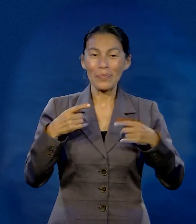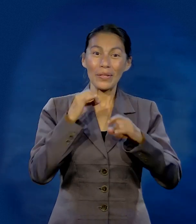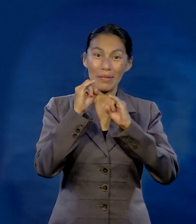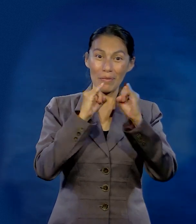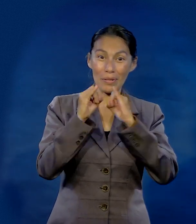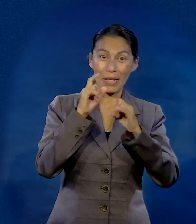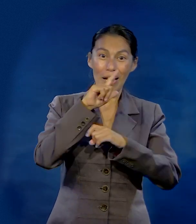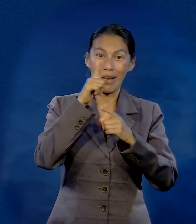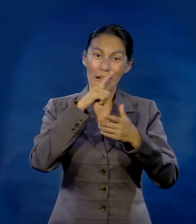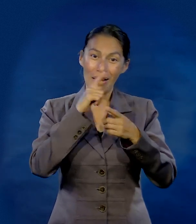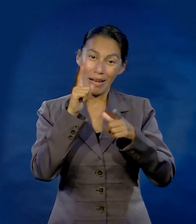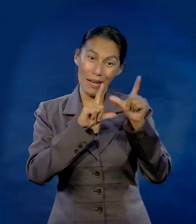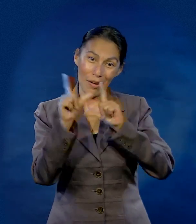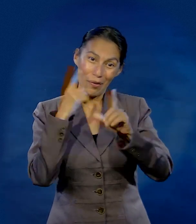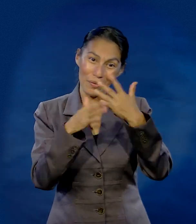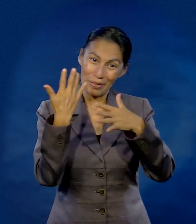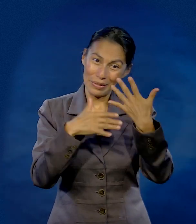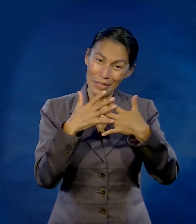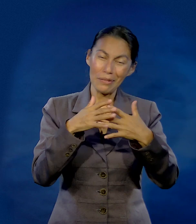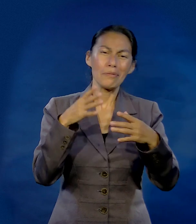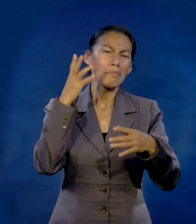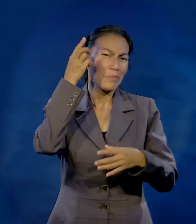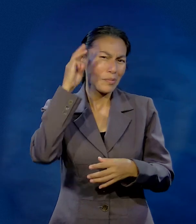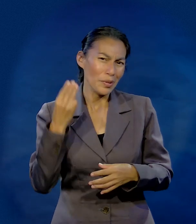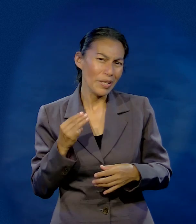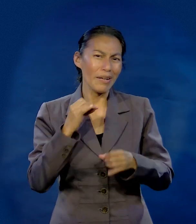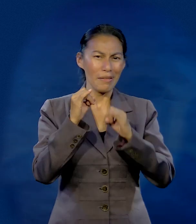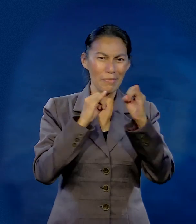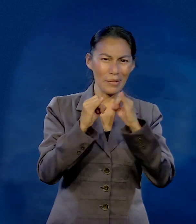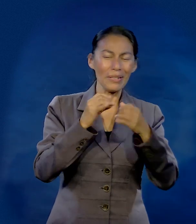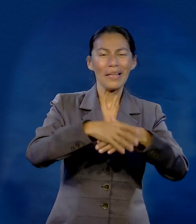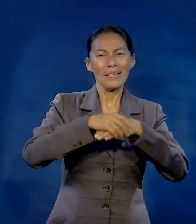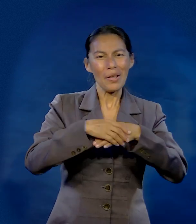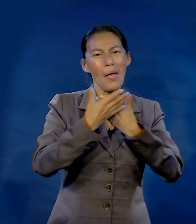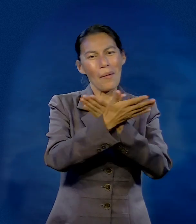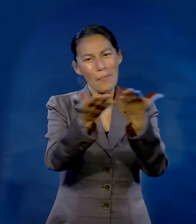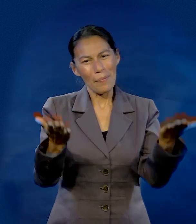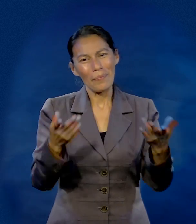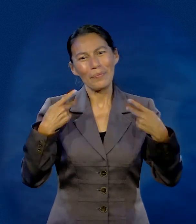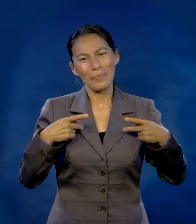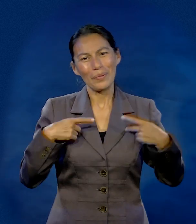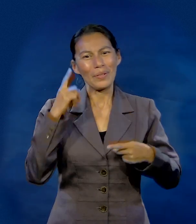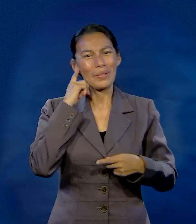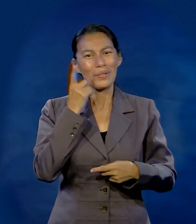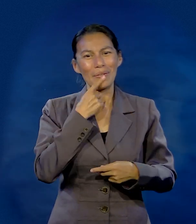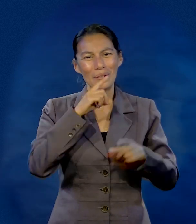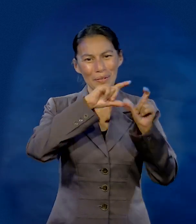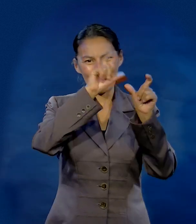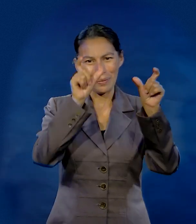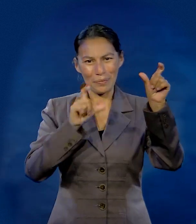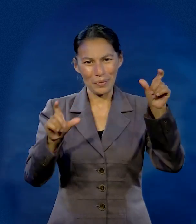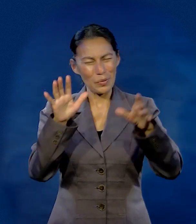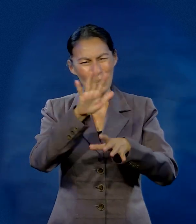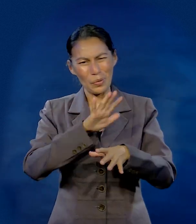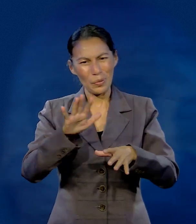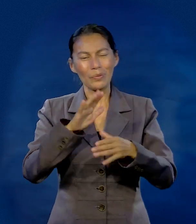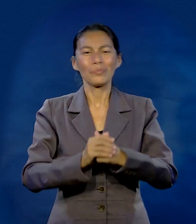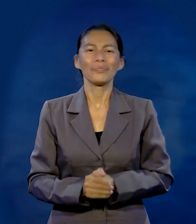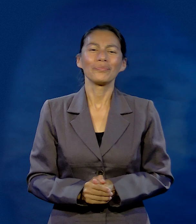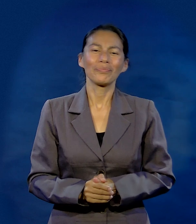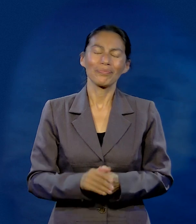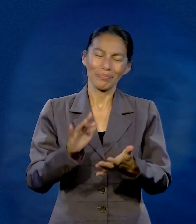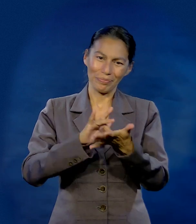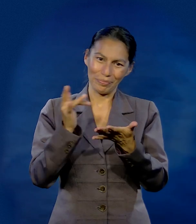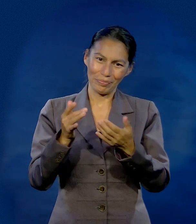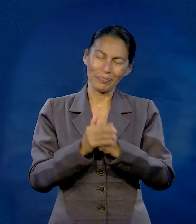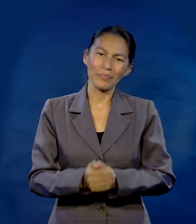y agradezco también que puedan interpretar este mensaje en lenguaje de señas Muchísimas gracias hermana Mónica y un saludo para todos